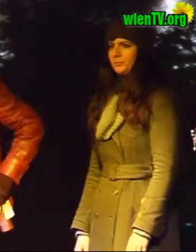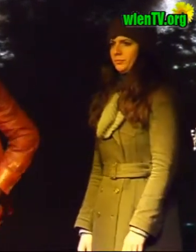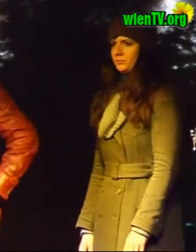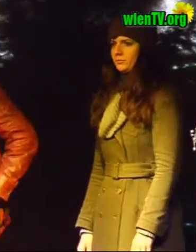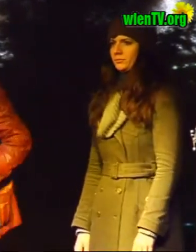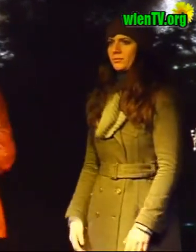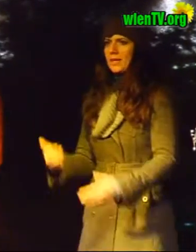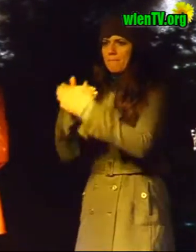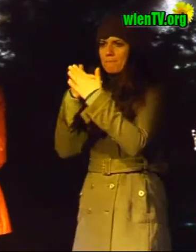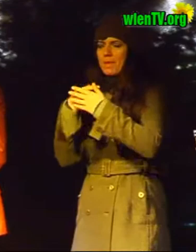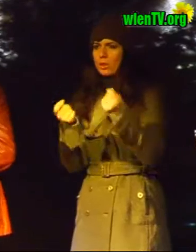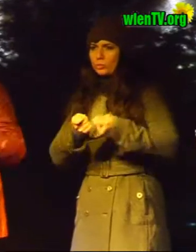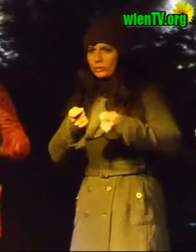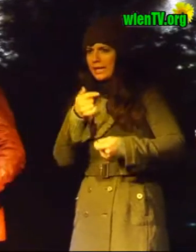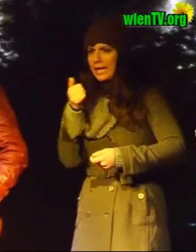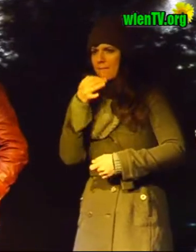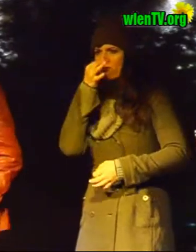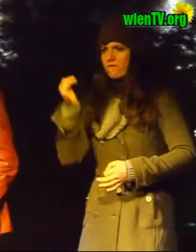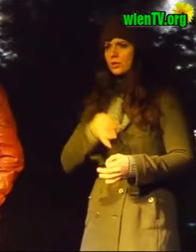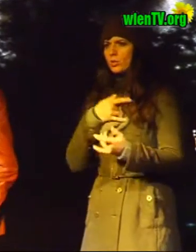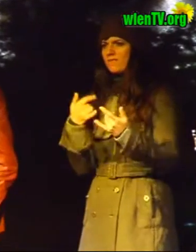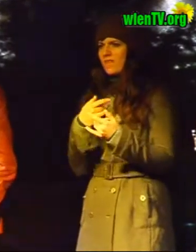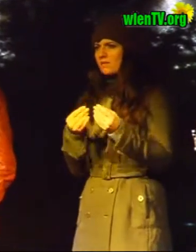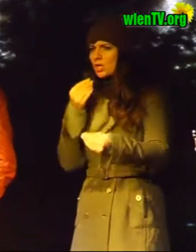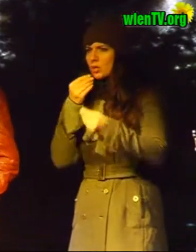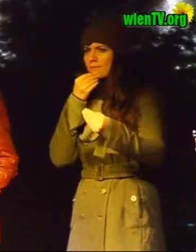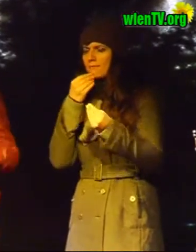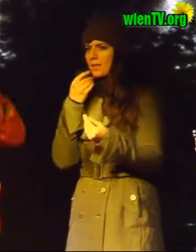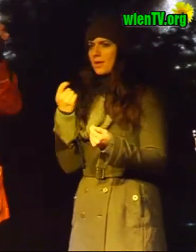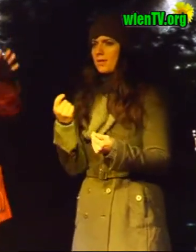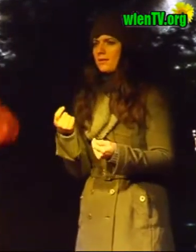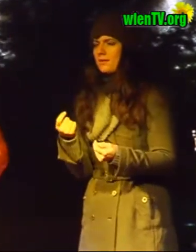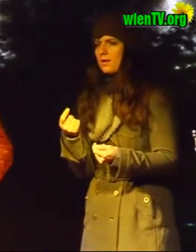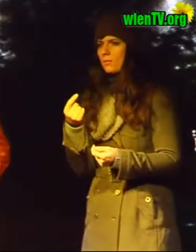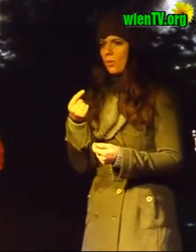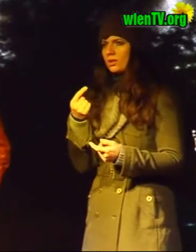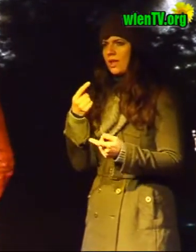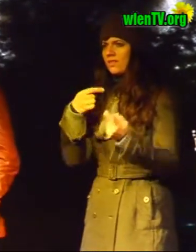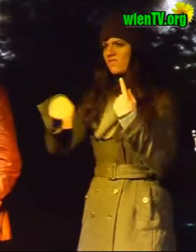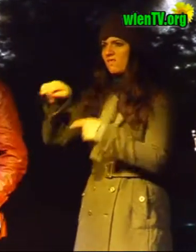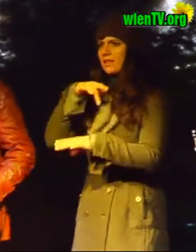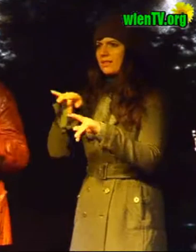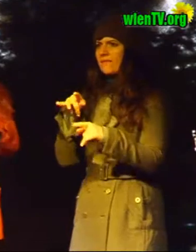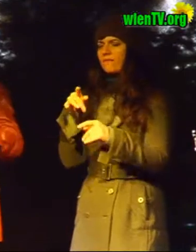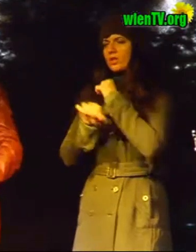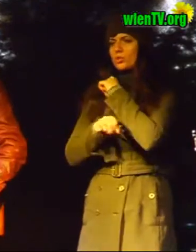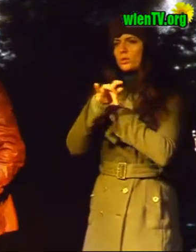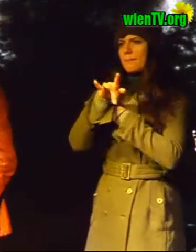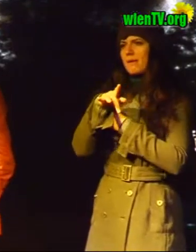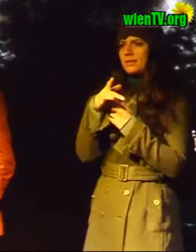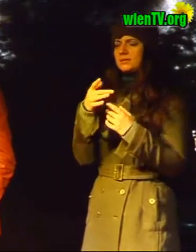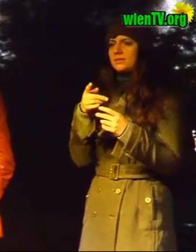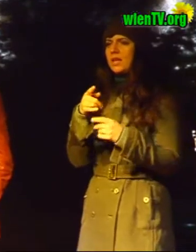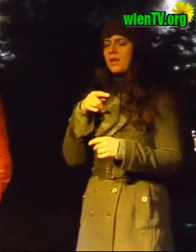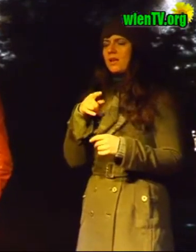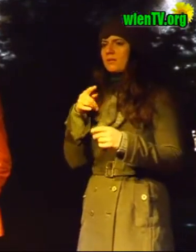In der Bildungspolitik wird immer wieder versucht, uns gegeneinander auszuspielen. Es wird gesagt, wir nehmen uns gegenseitig die Studienplätze weg. Es wird gesagt, es ist